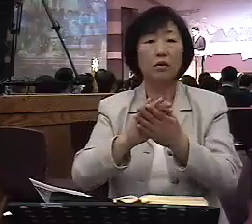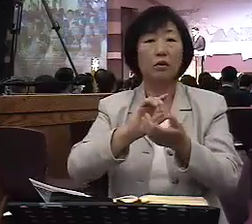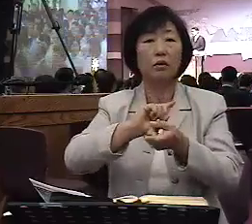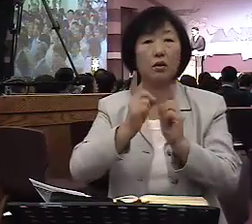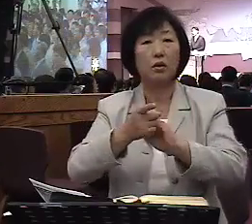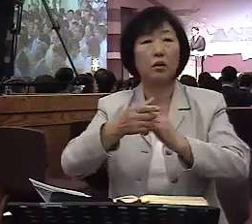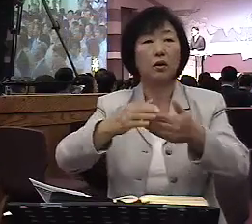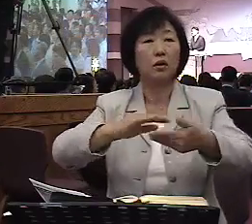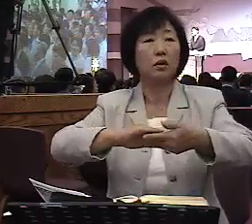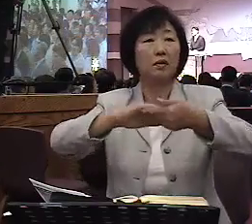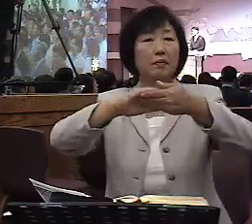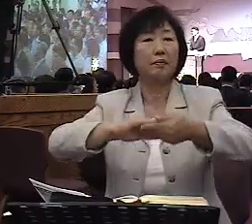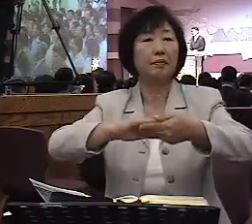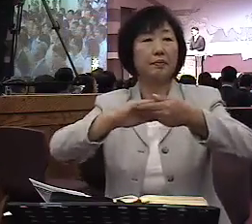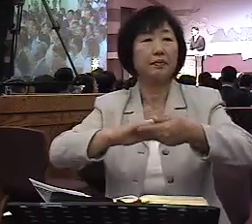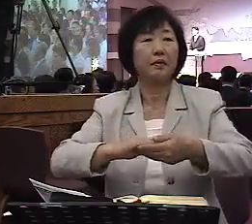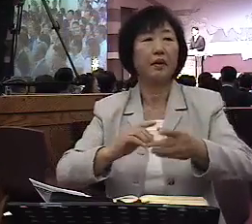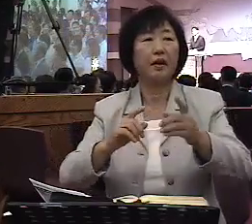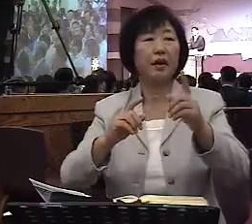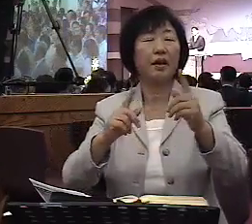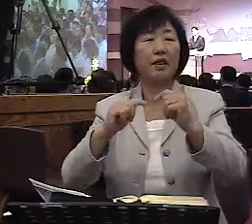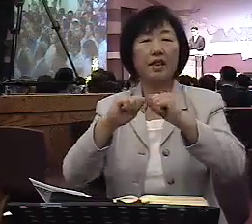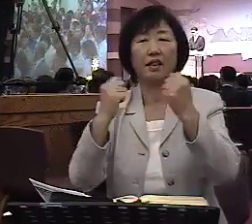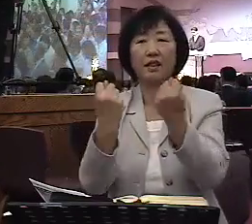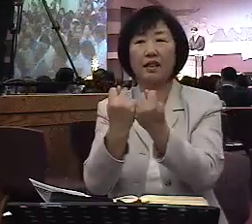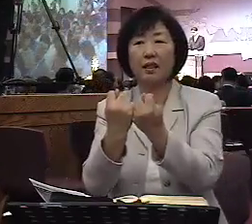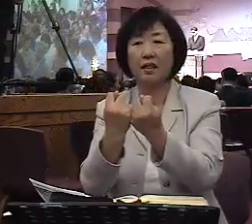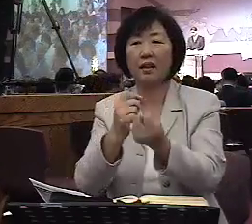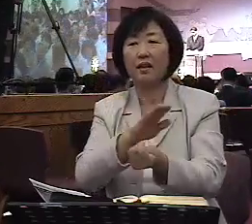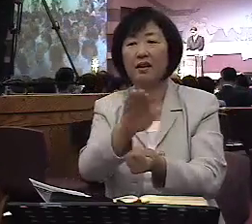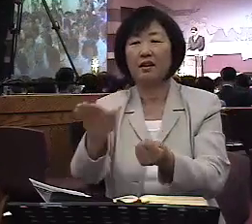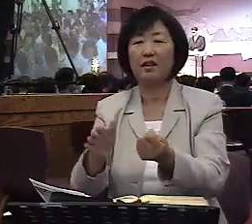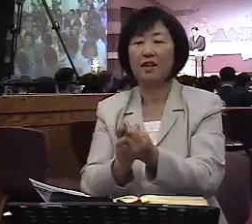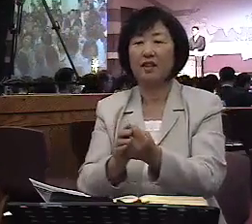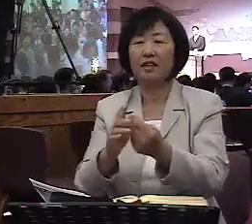악수하시면서 우리는 한 팀입니다. 한번 같이 한번 보시겠습니까?